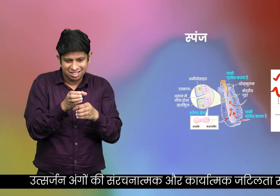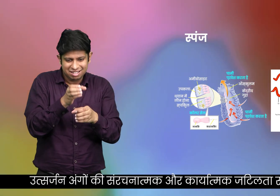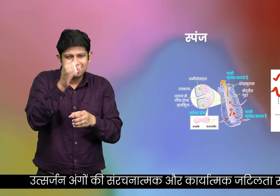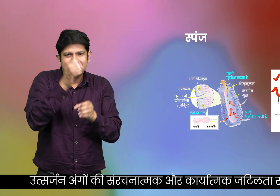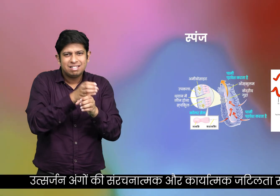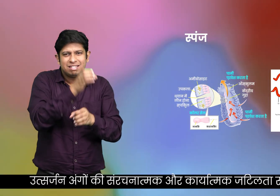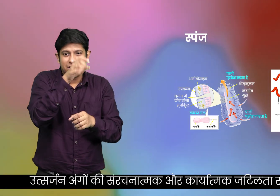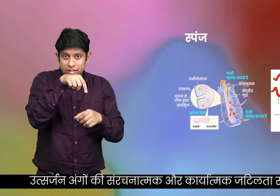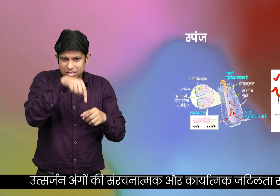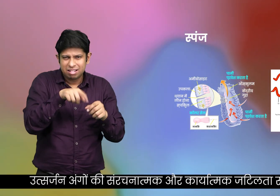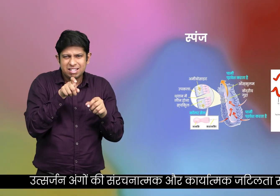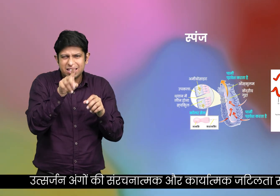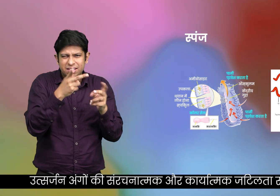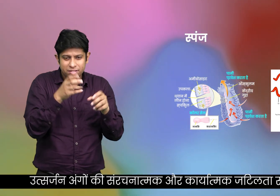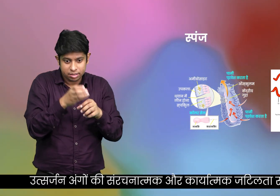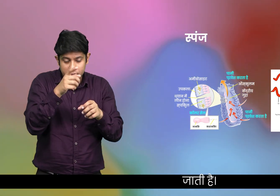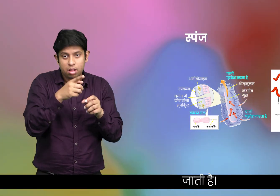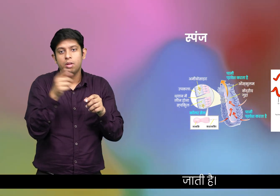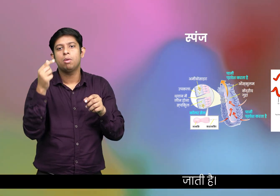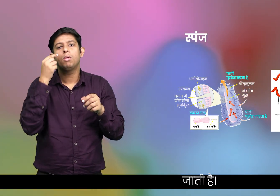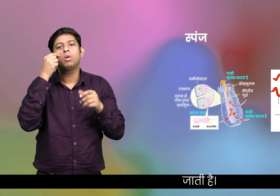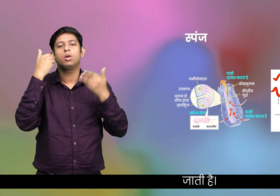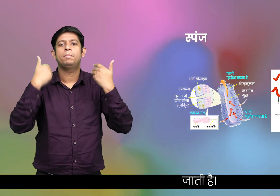में बढ़ जाती है।